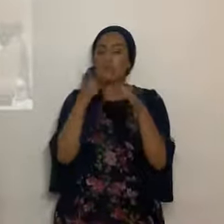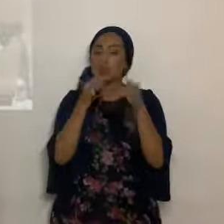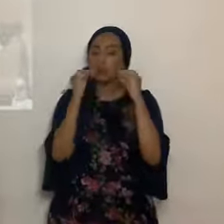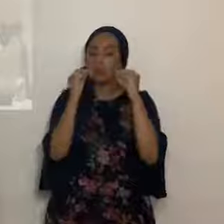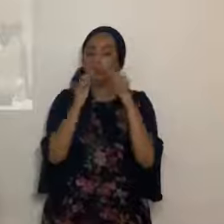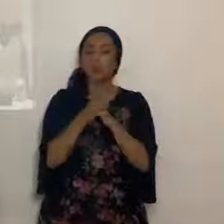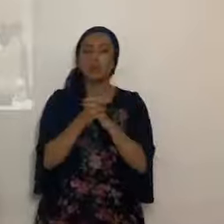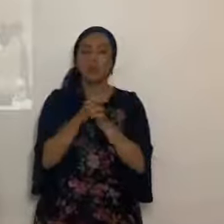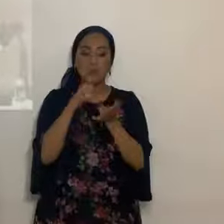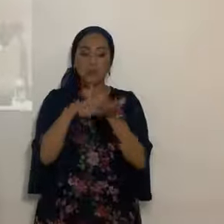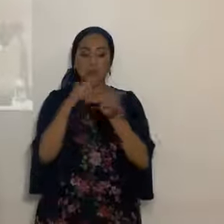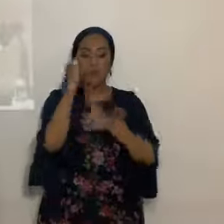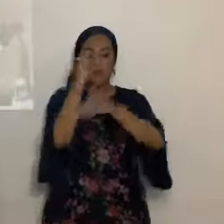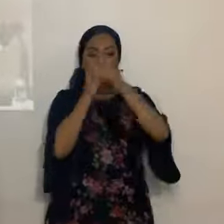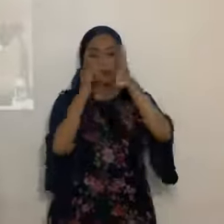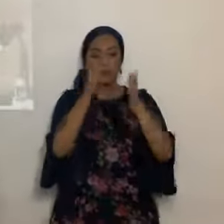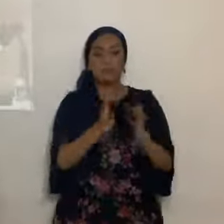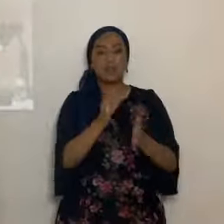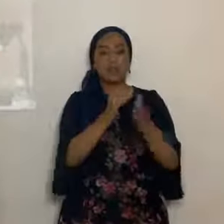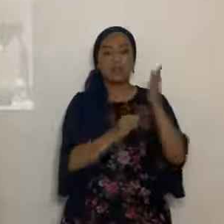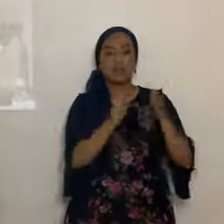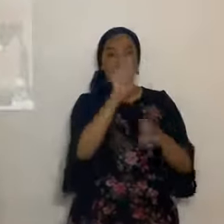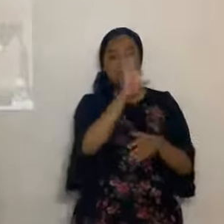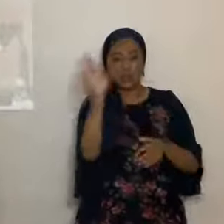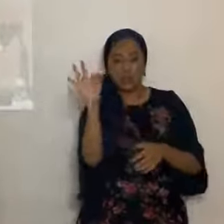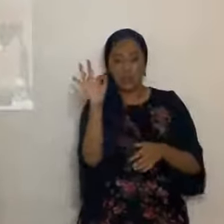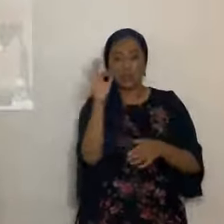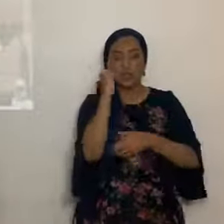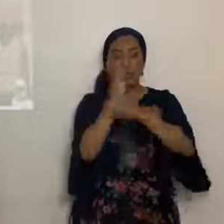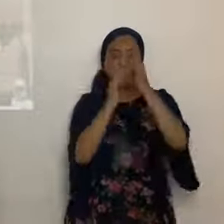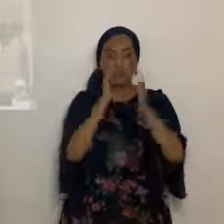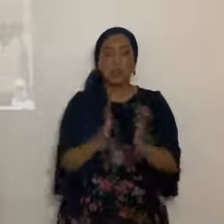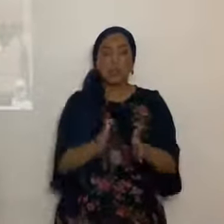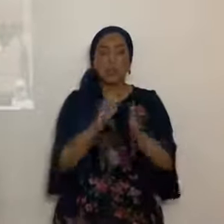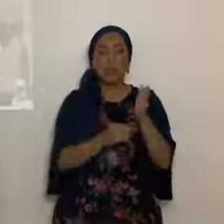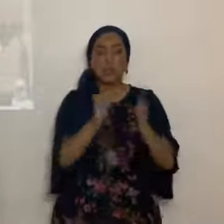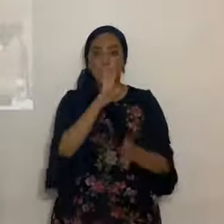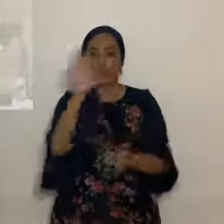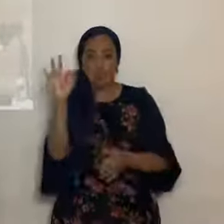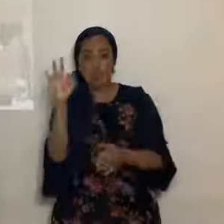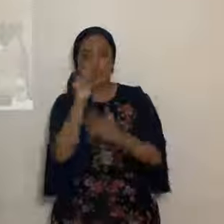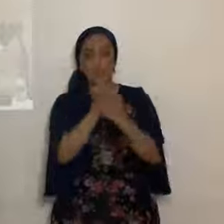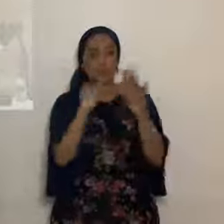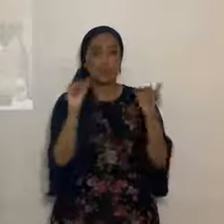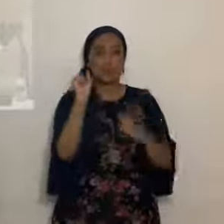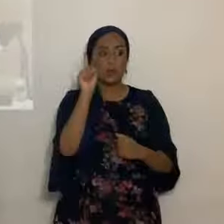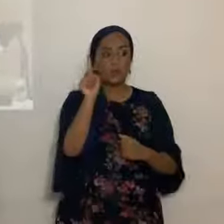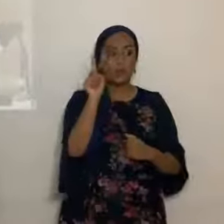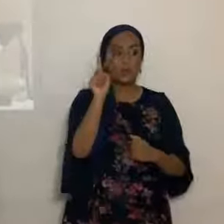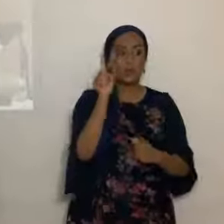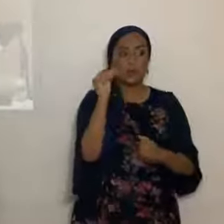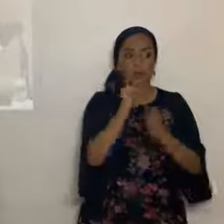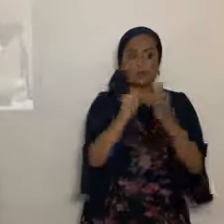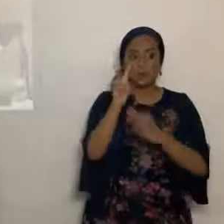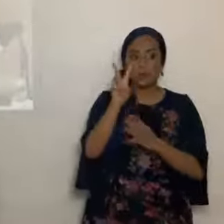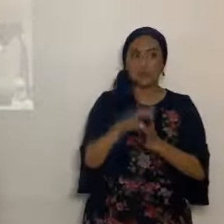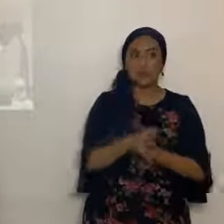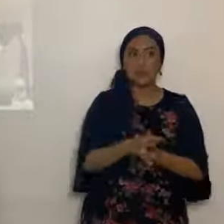amados. Vamos a Isaías 59, por favor, Isaías 59 y el verso 1 y